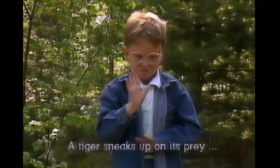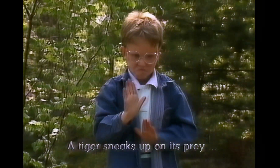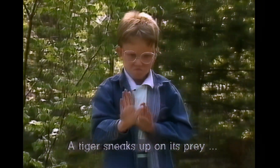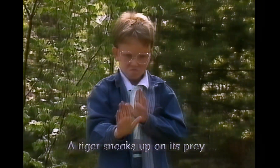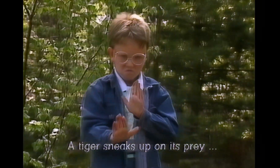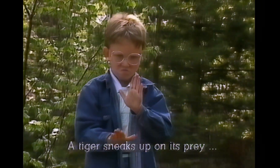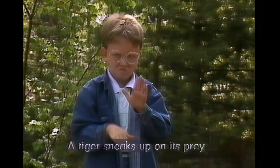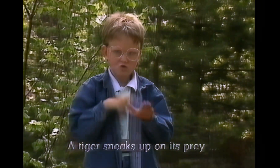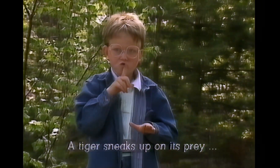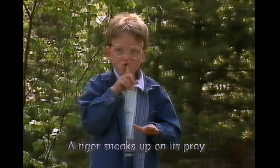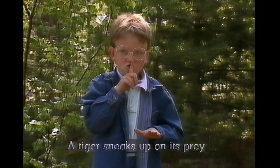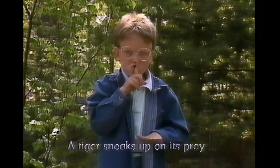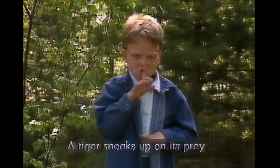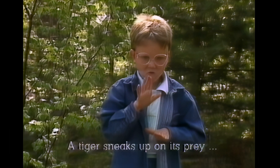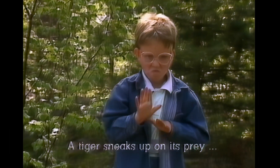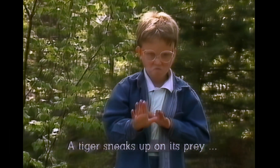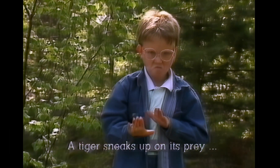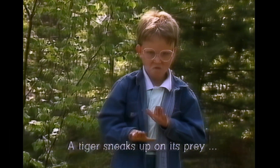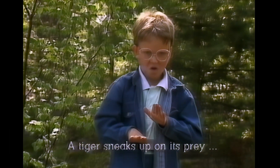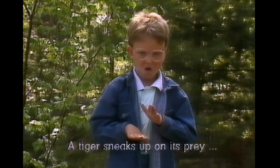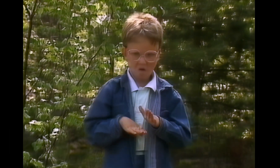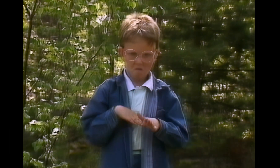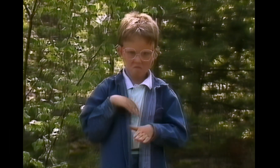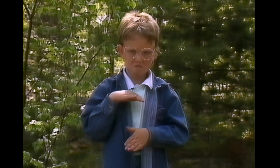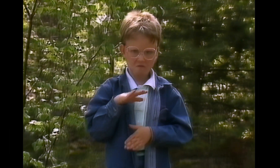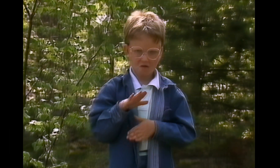Tigern smyger tyst på sitt byte.